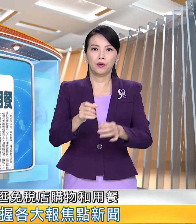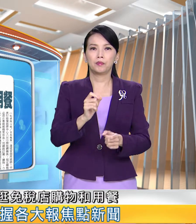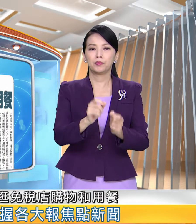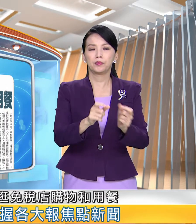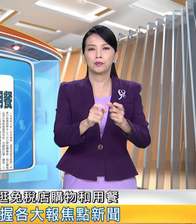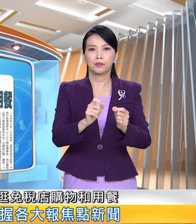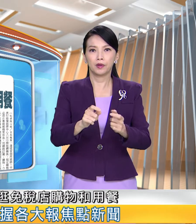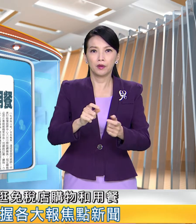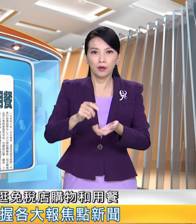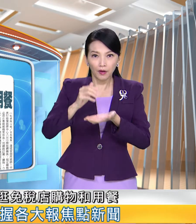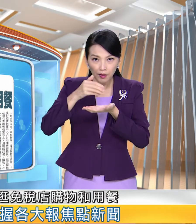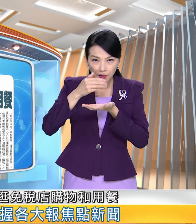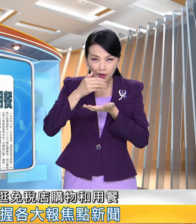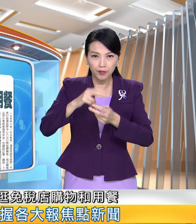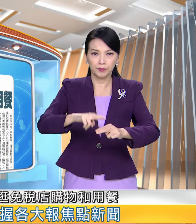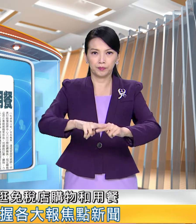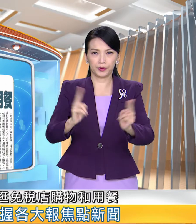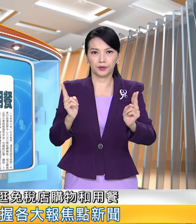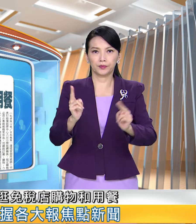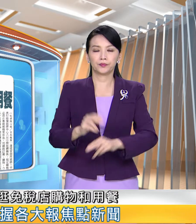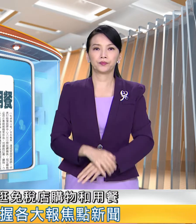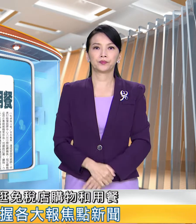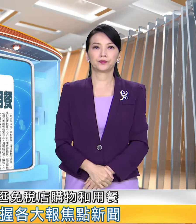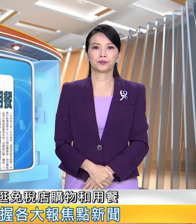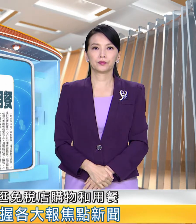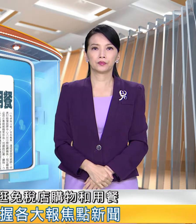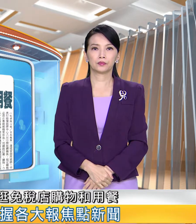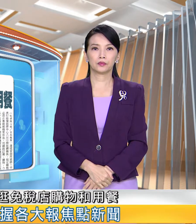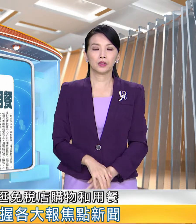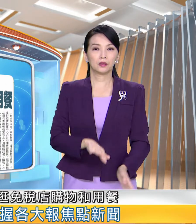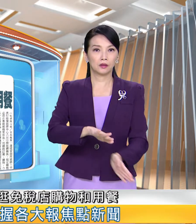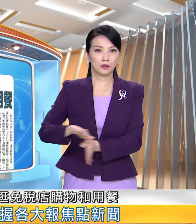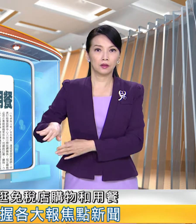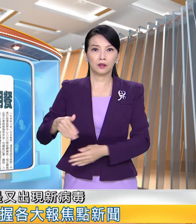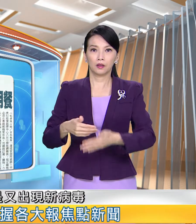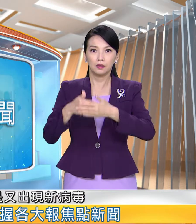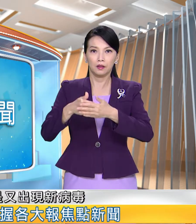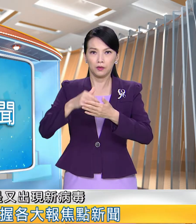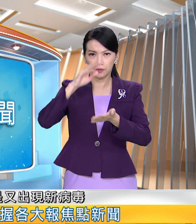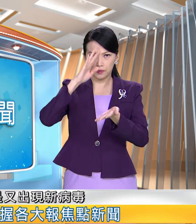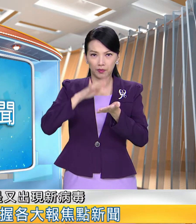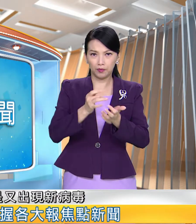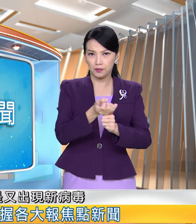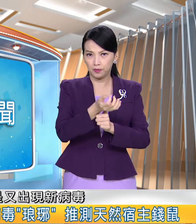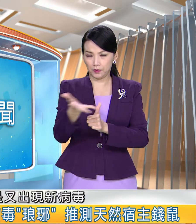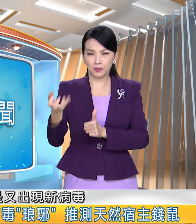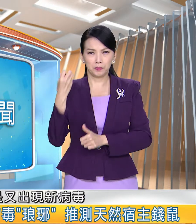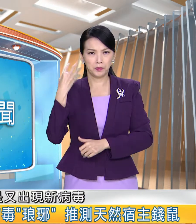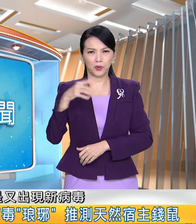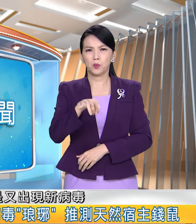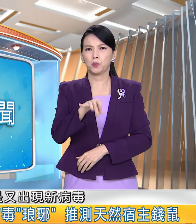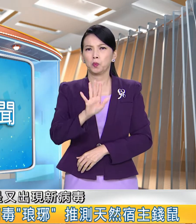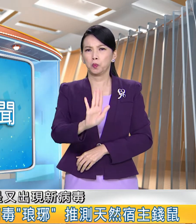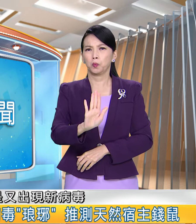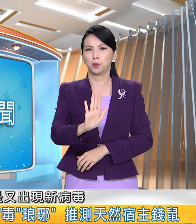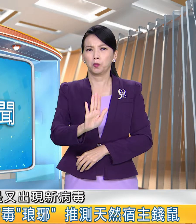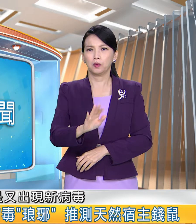区逛免税店、购物和用餐。而另外，中国则是又出现了新的病